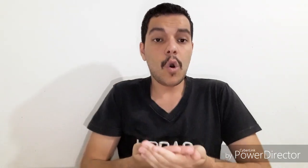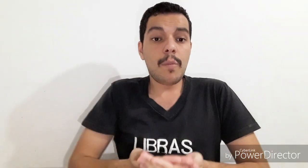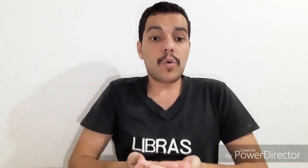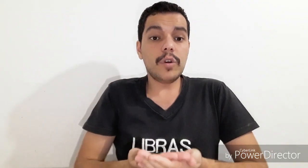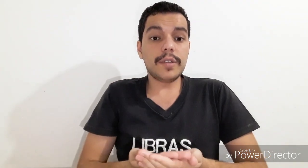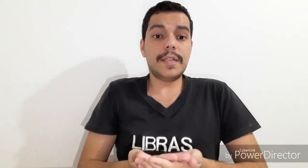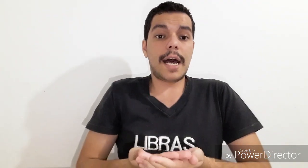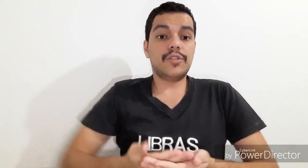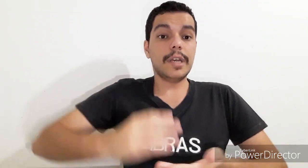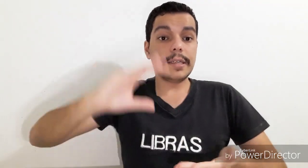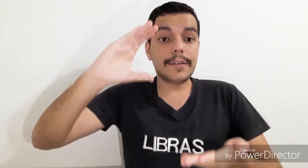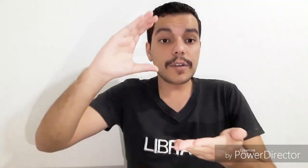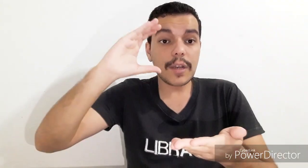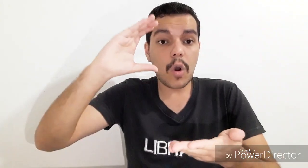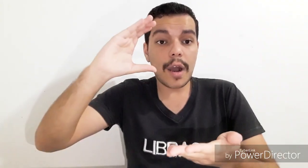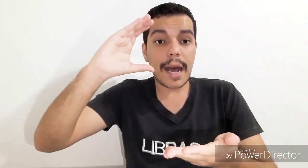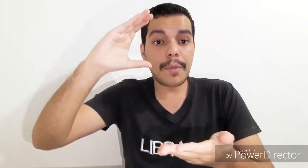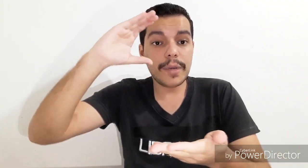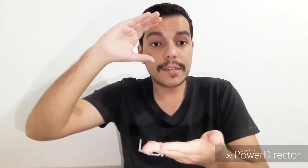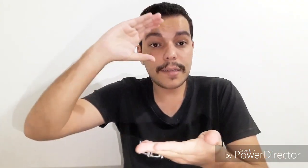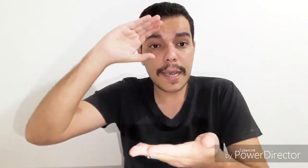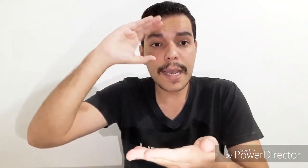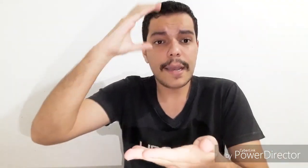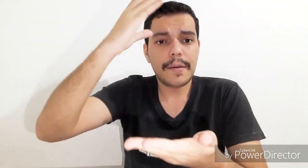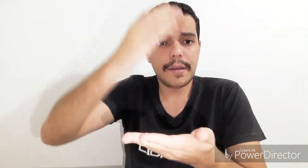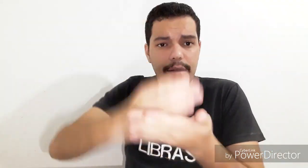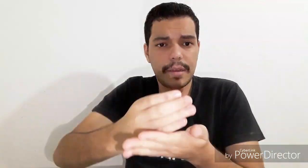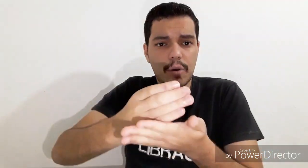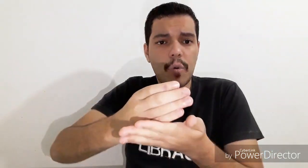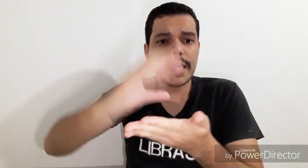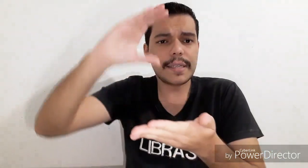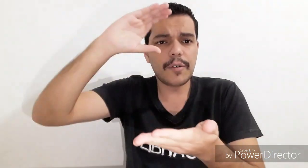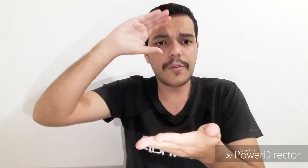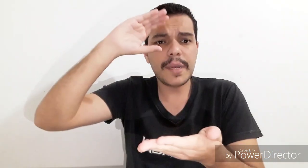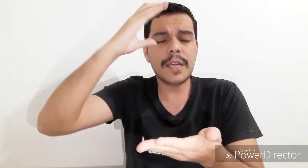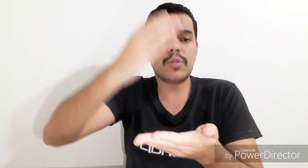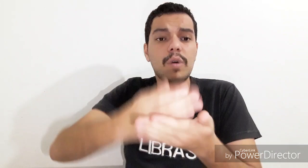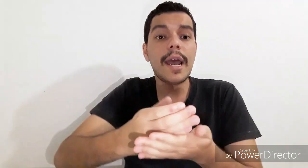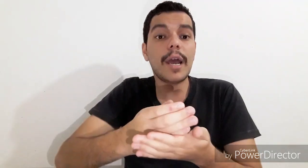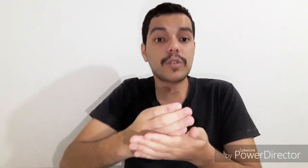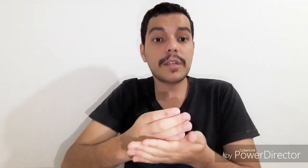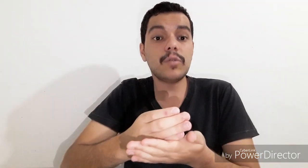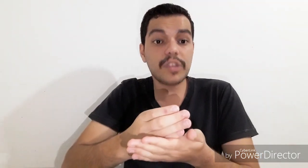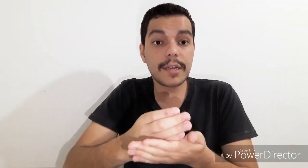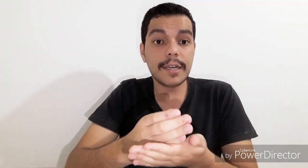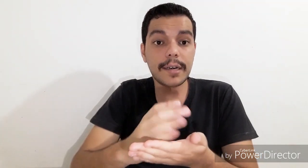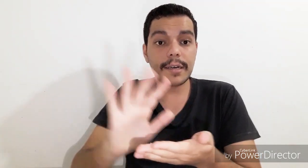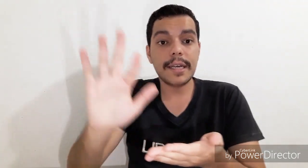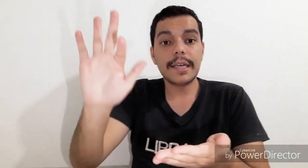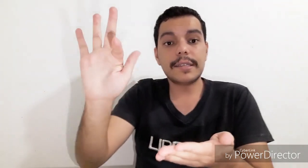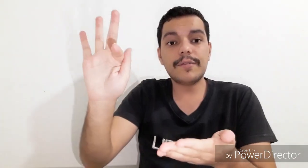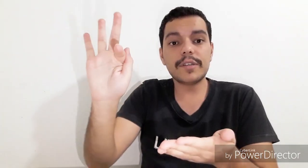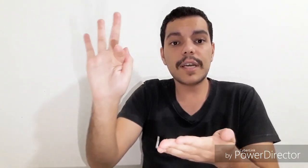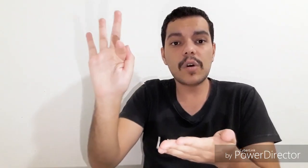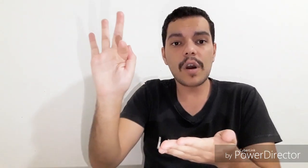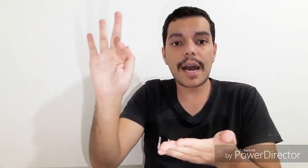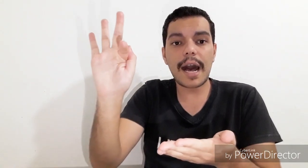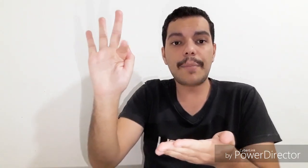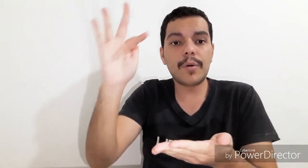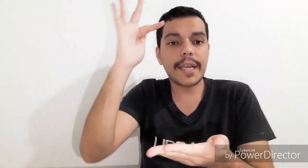Uma curiosidade, se você colocar a mão em C, com esse movimento, é o sinal de crer. Se você colocar a mão em